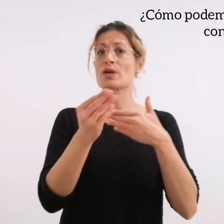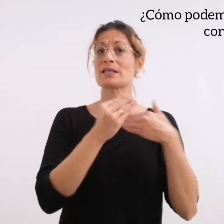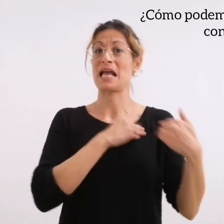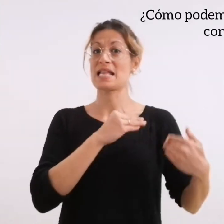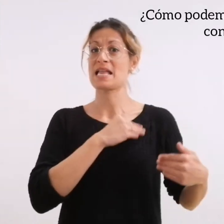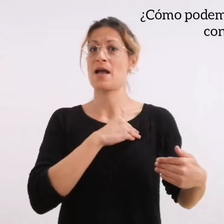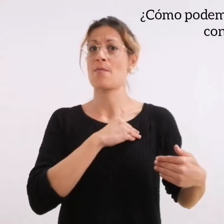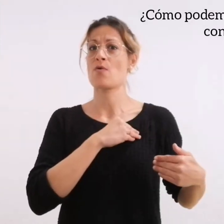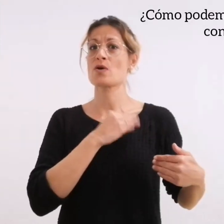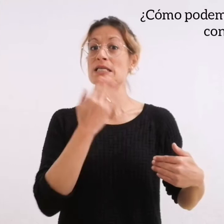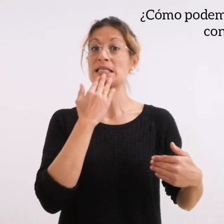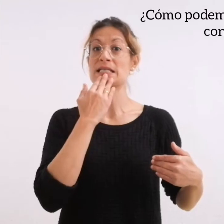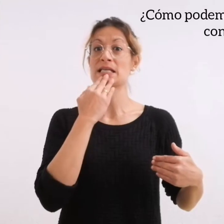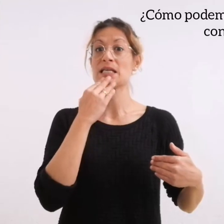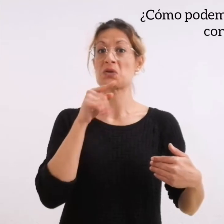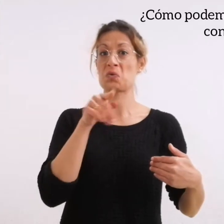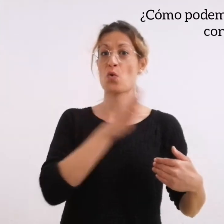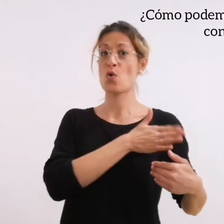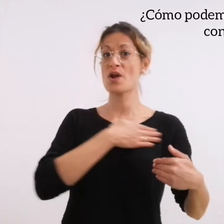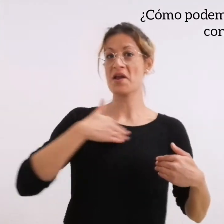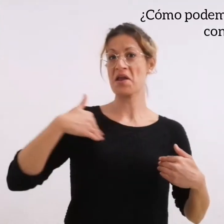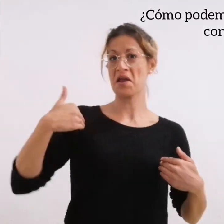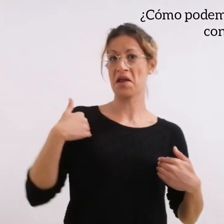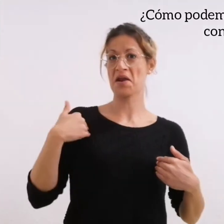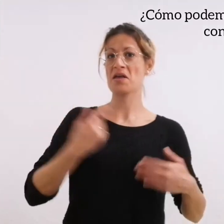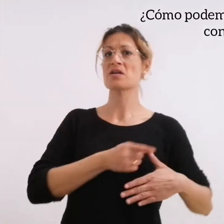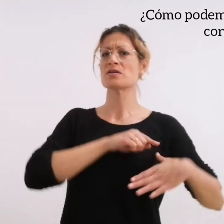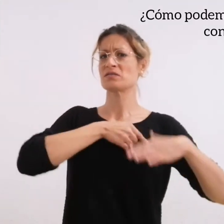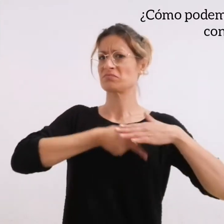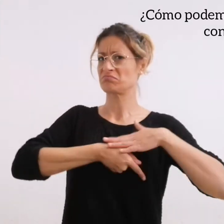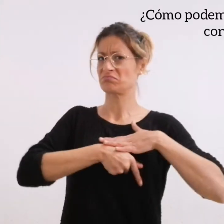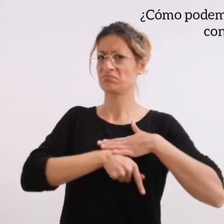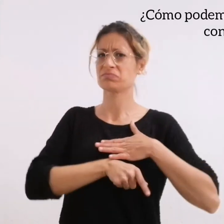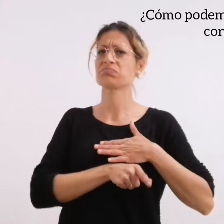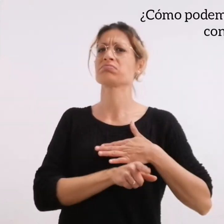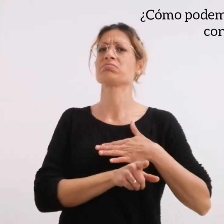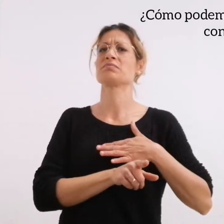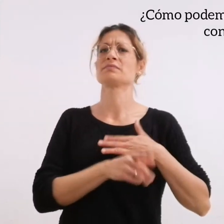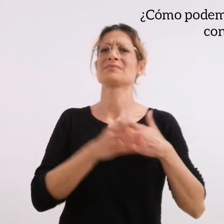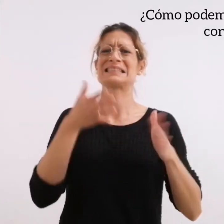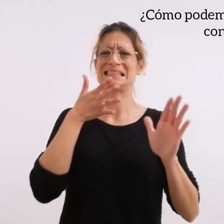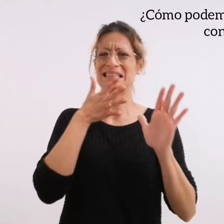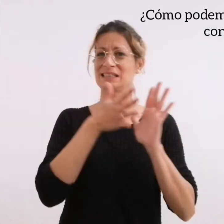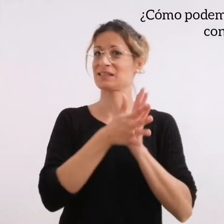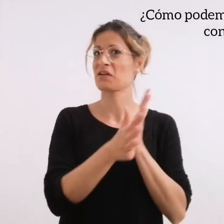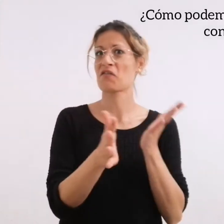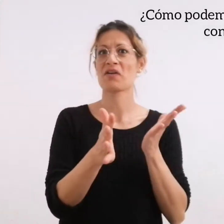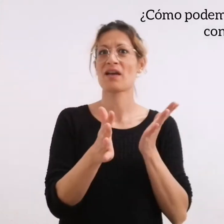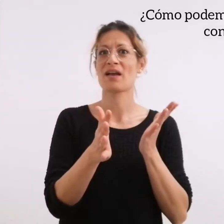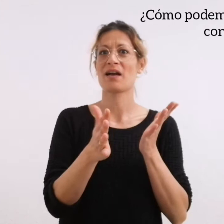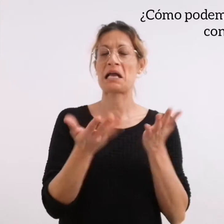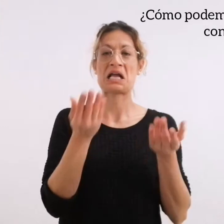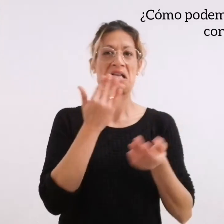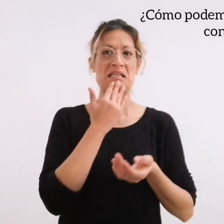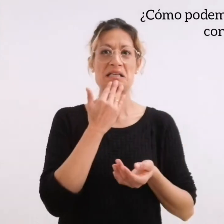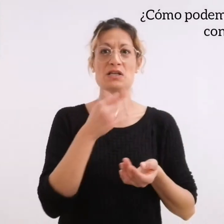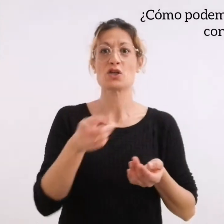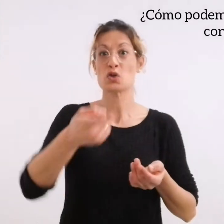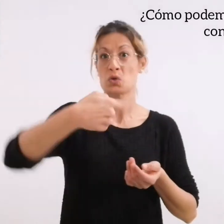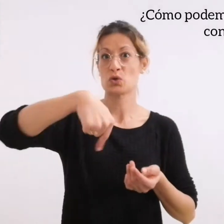puerta, entraré en él y cenaré con él y él conmigo. Es decir, que él entrará en nuestra vida y ya